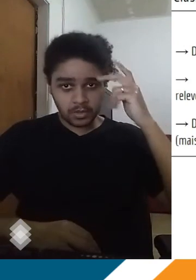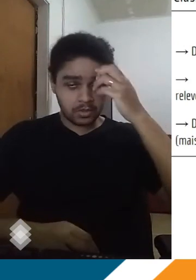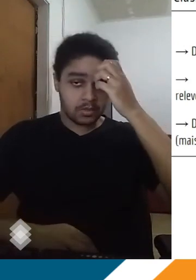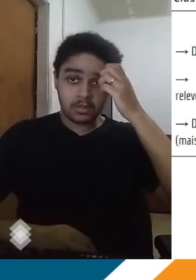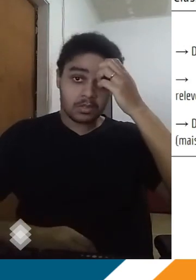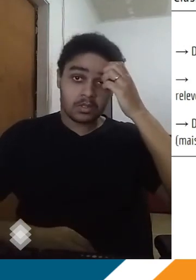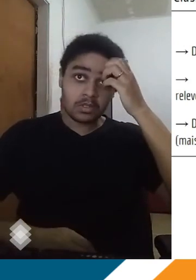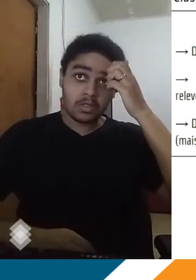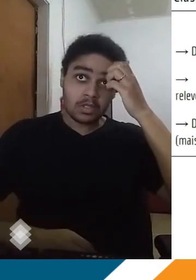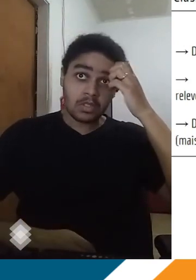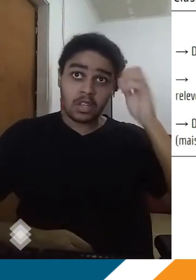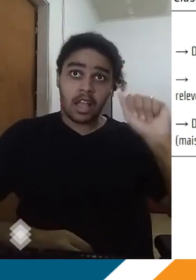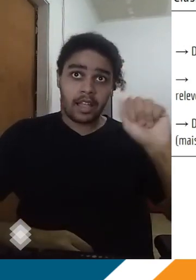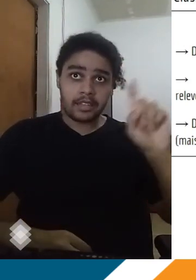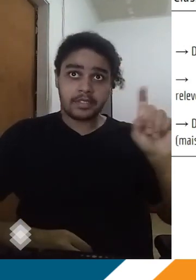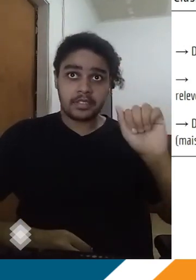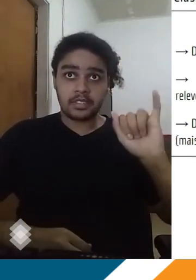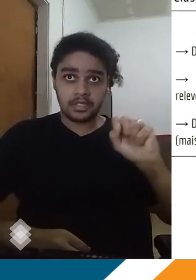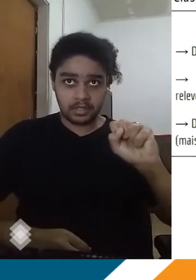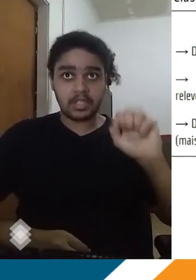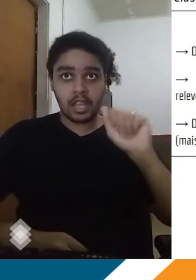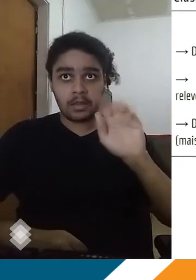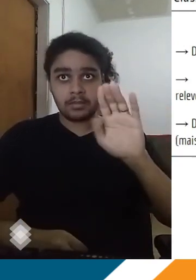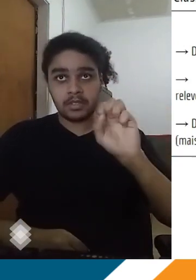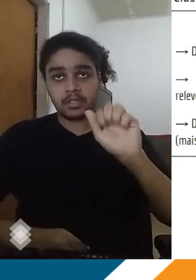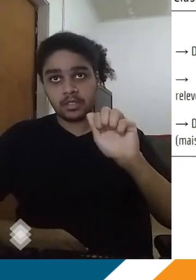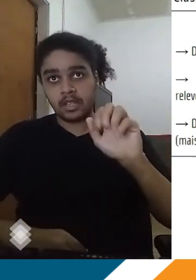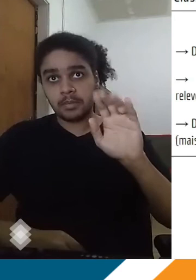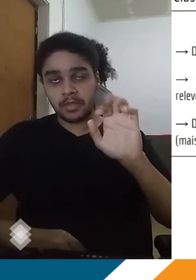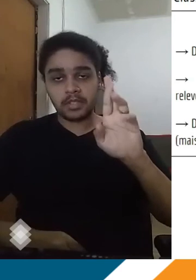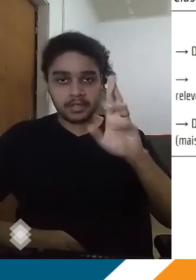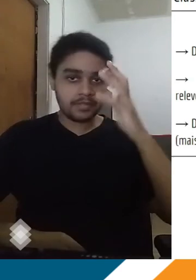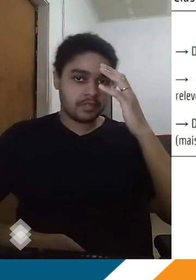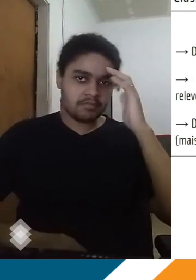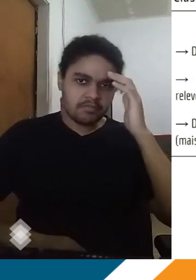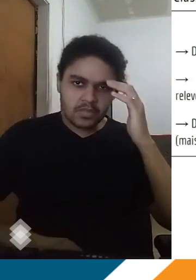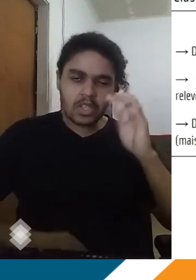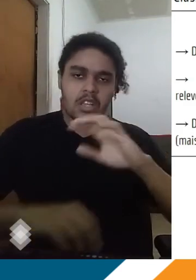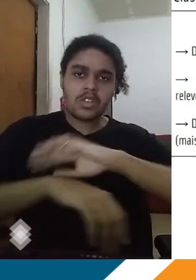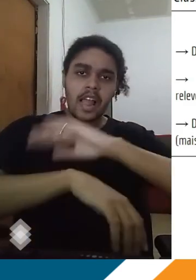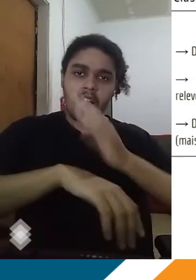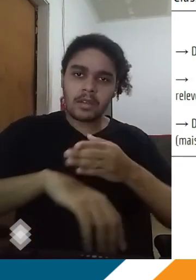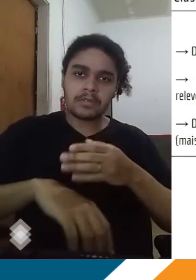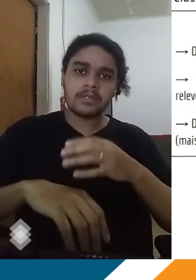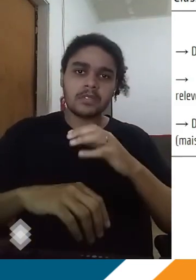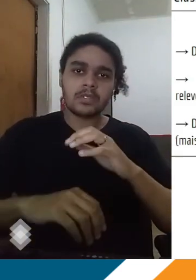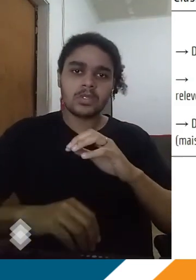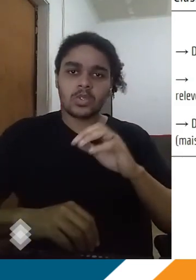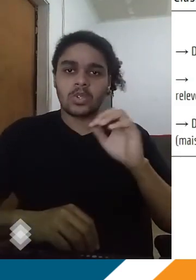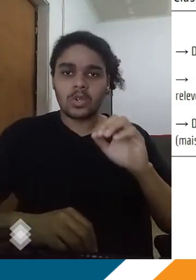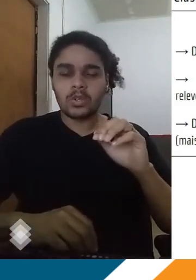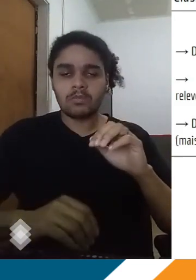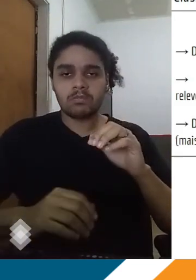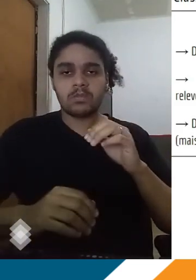tentaram classificar o relevo brasileiro, o Aziz Absaber e o Jurandir Ross. O Aziz Absaber compreendia o relevo através